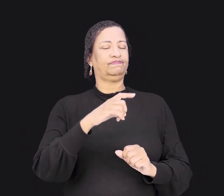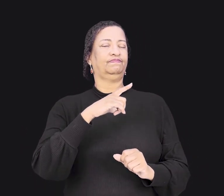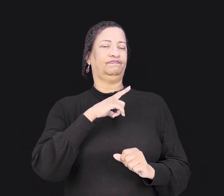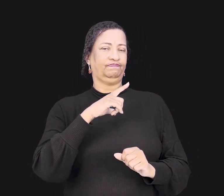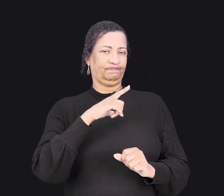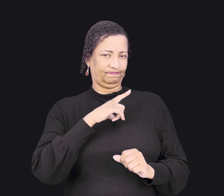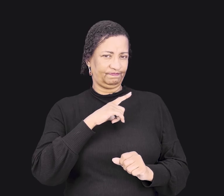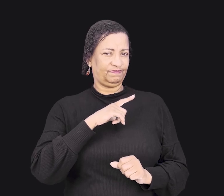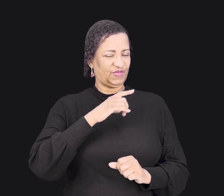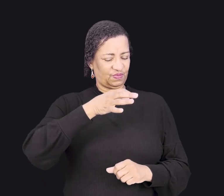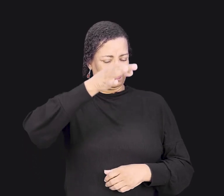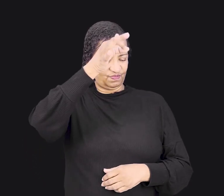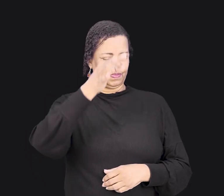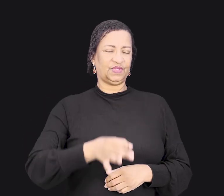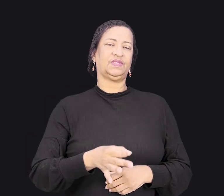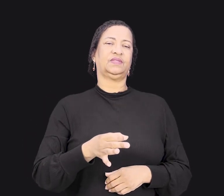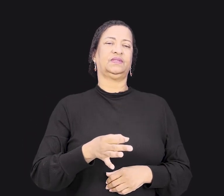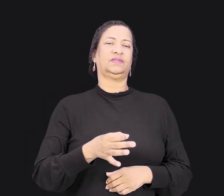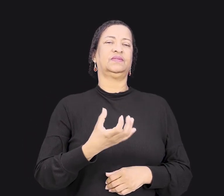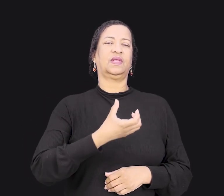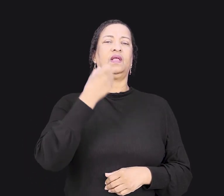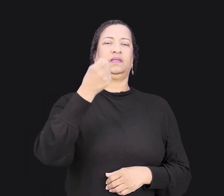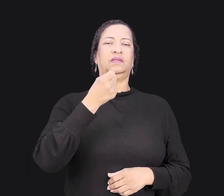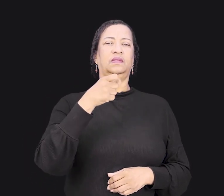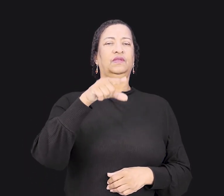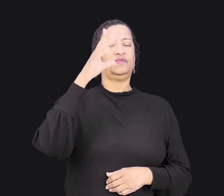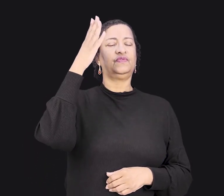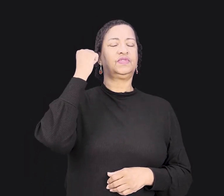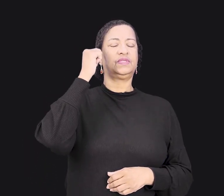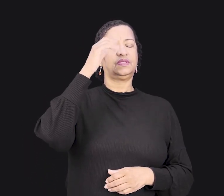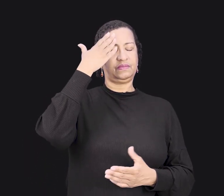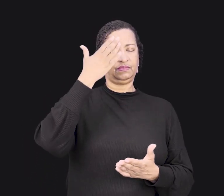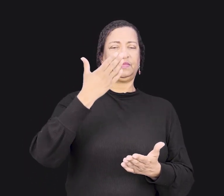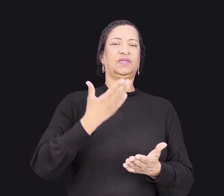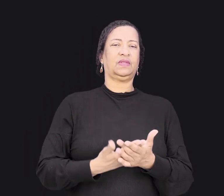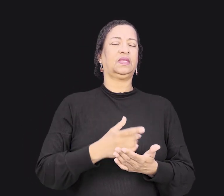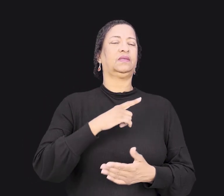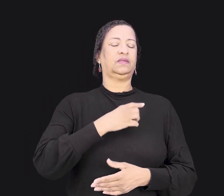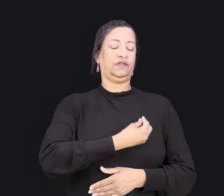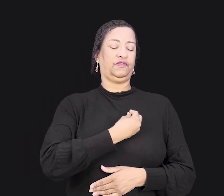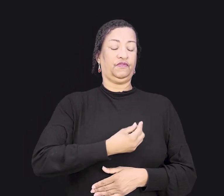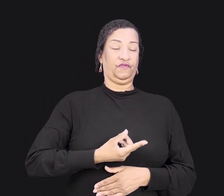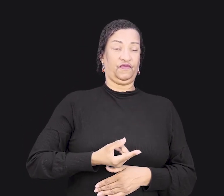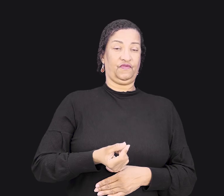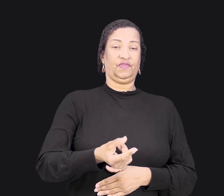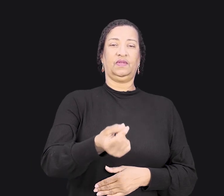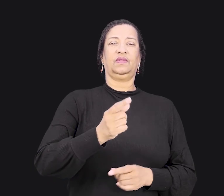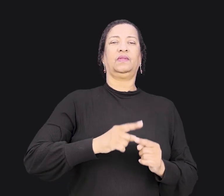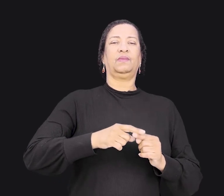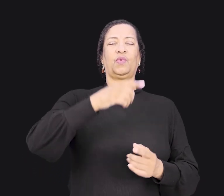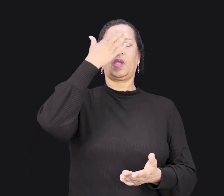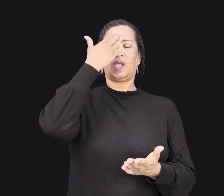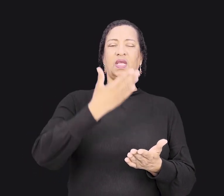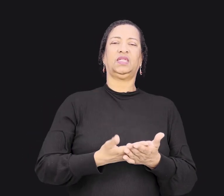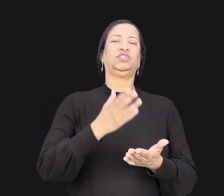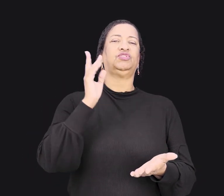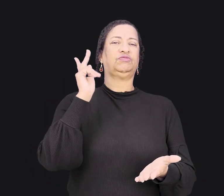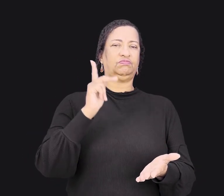ponto da bússola da certeza. Você sabe no que crê e que tem vida eterna, porque crê numa realidade na qual ama